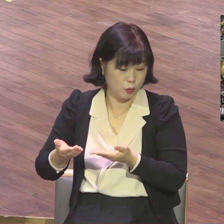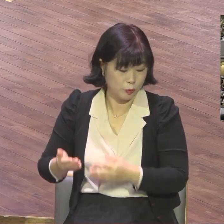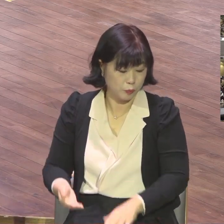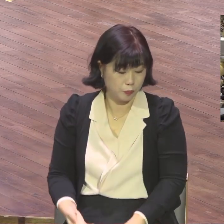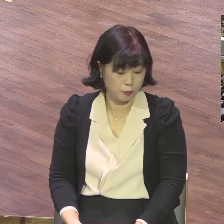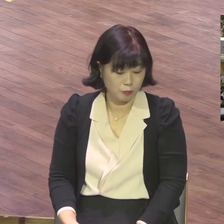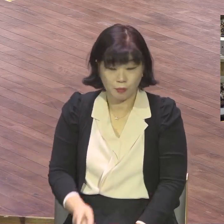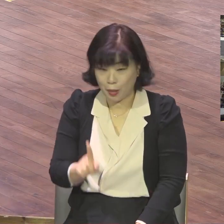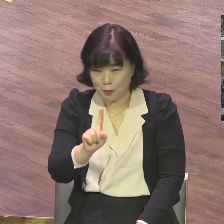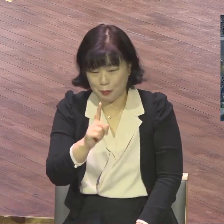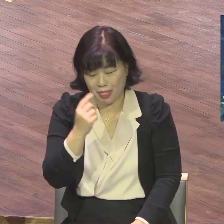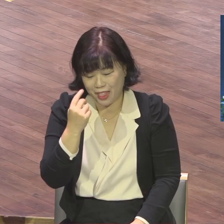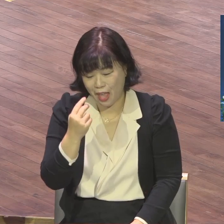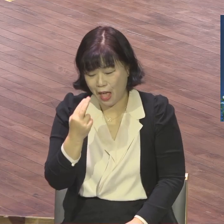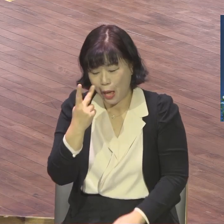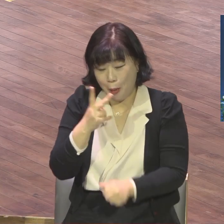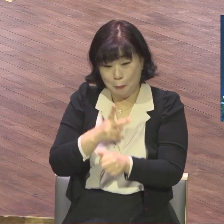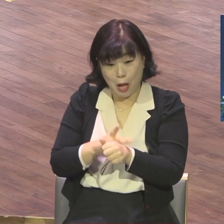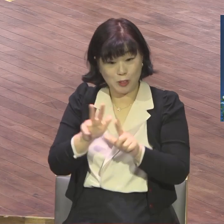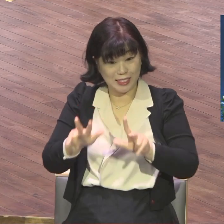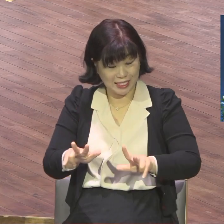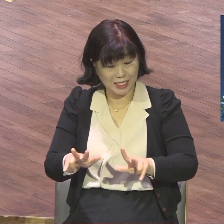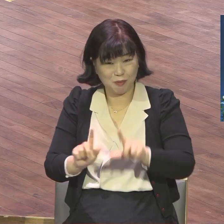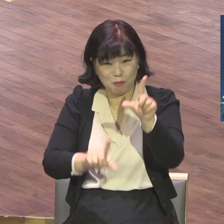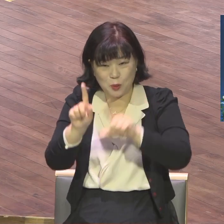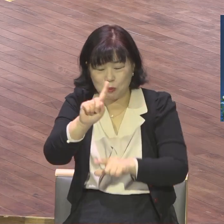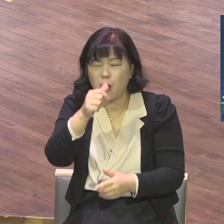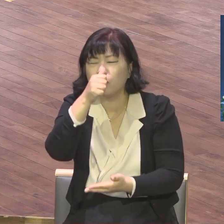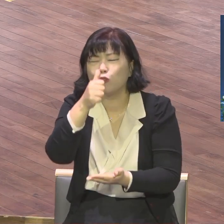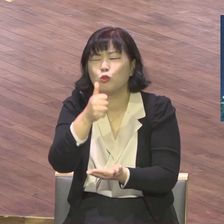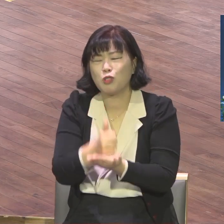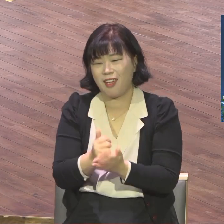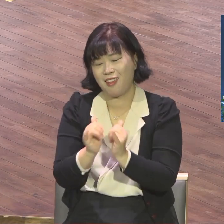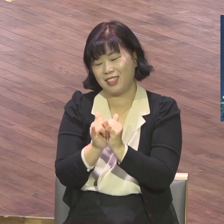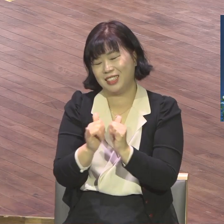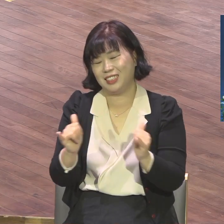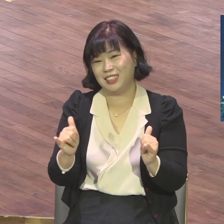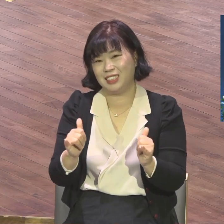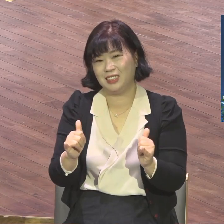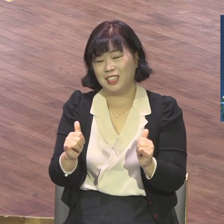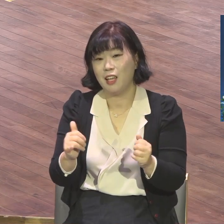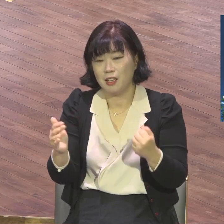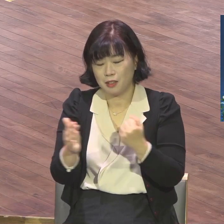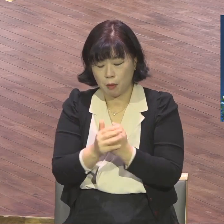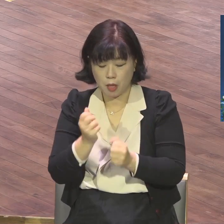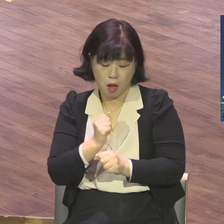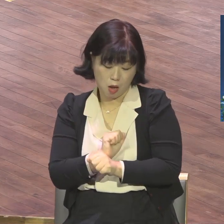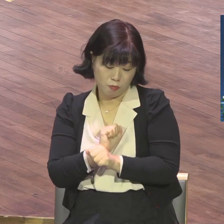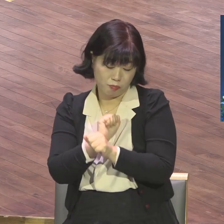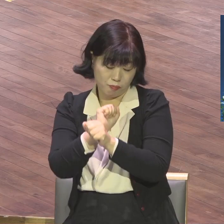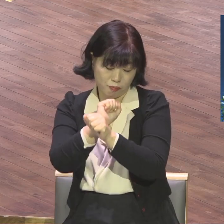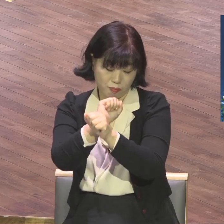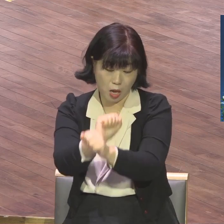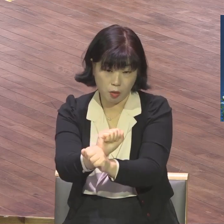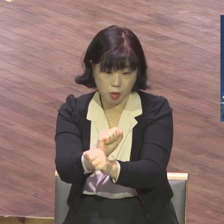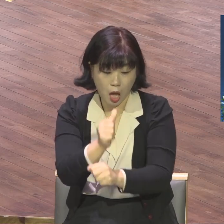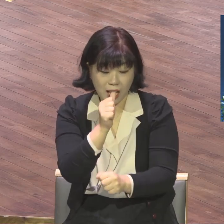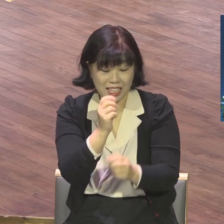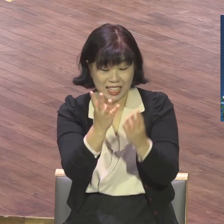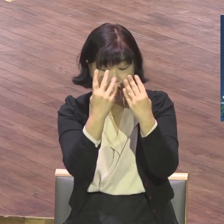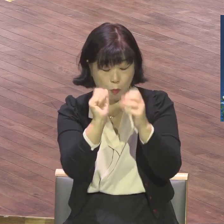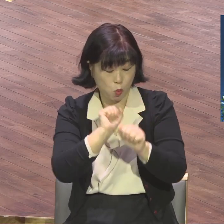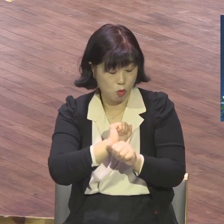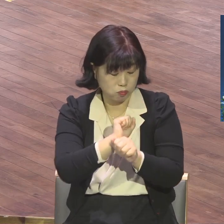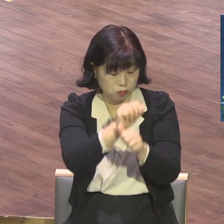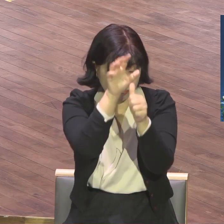바울이 죄수의 몸으로 로마에 들어갔는데 감옥 생활을 그렇게 한 것이 아니었음을 볼 수 있어요.